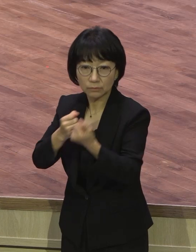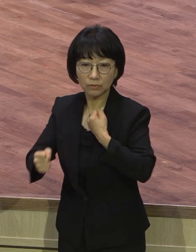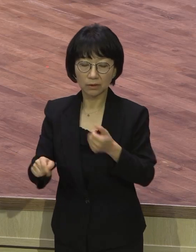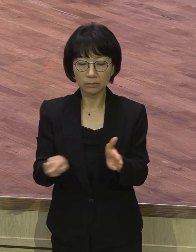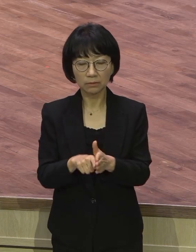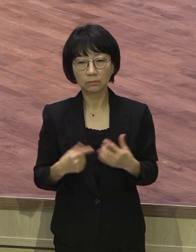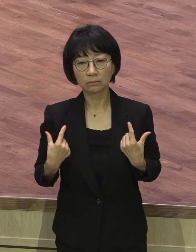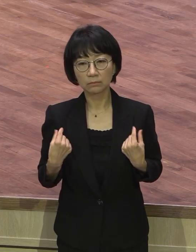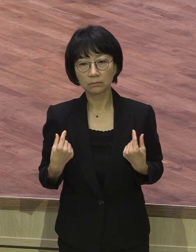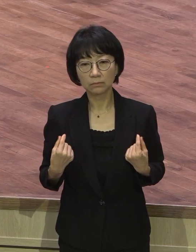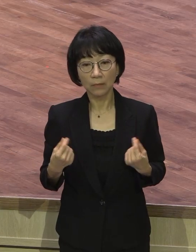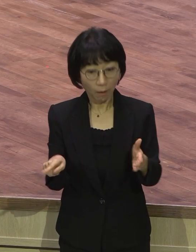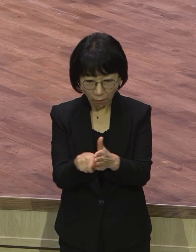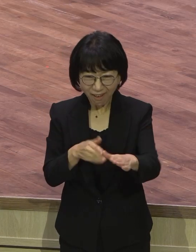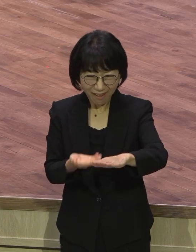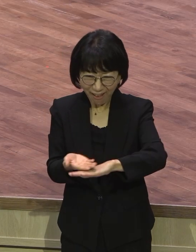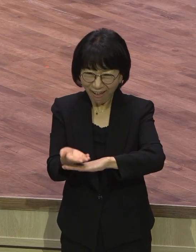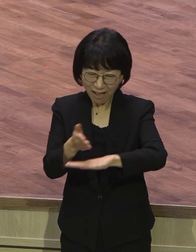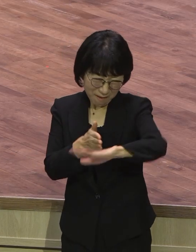전혀 믿음의 전진이 없어.